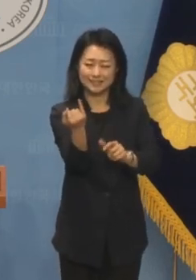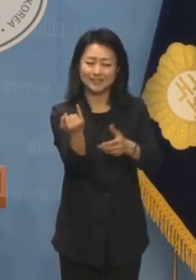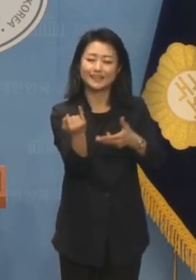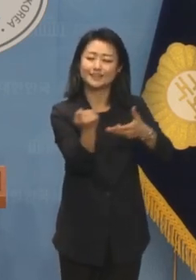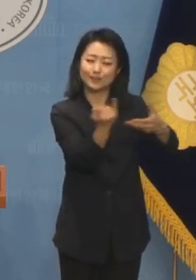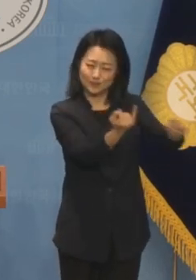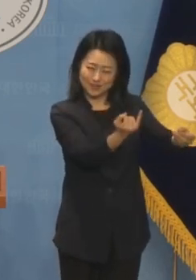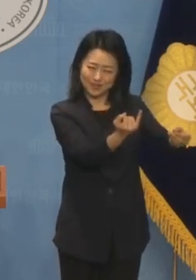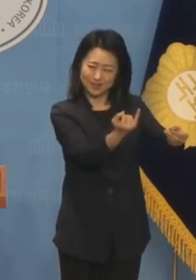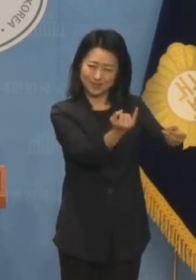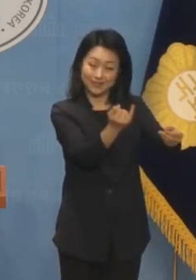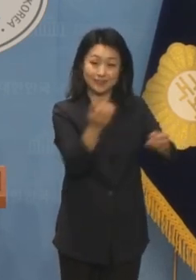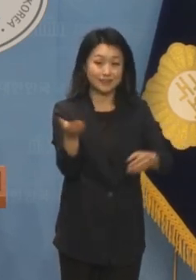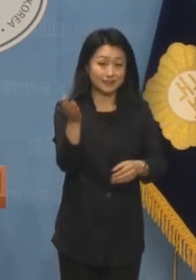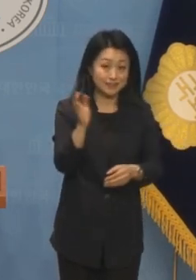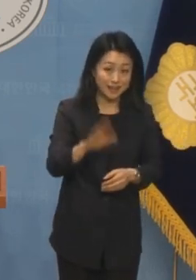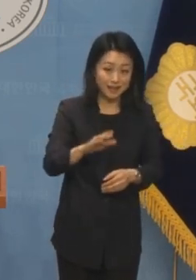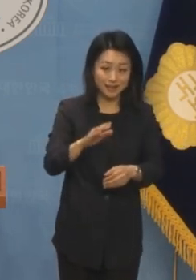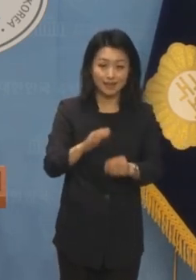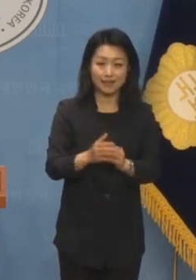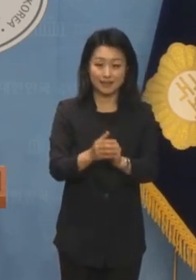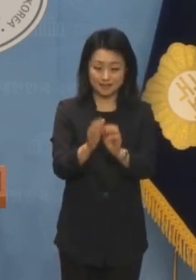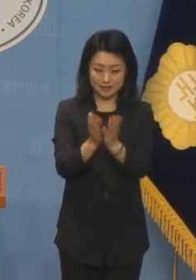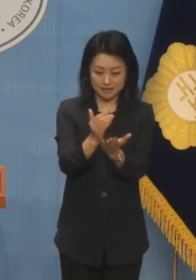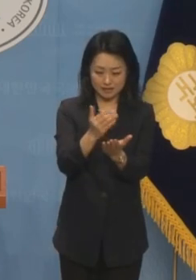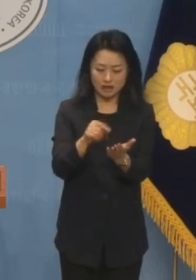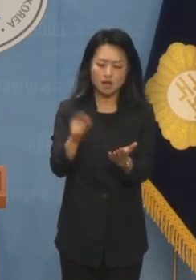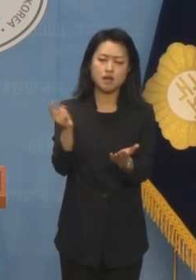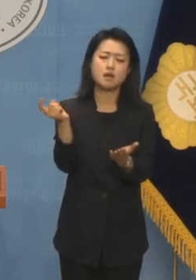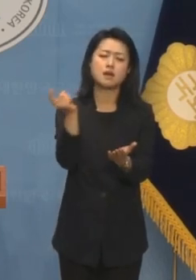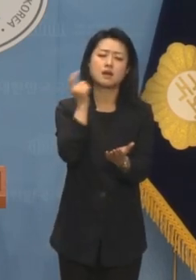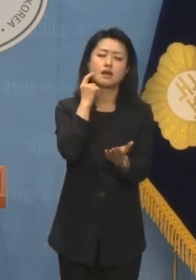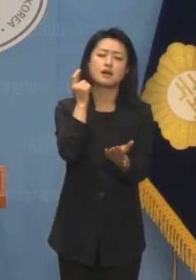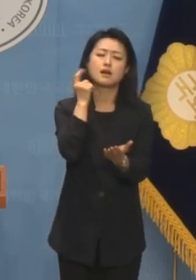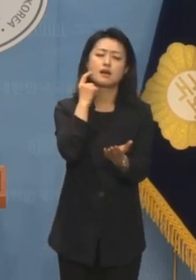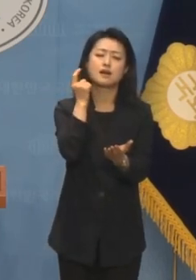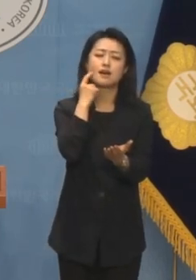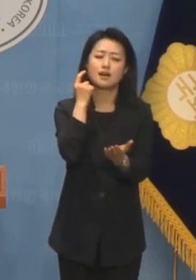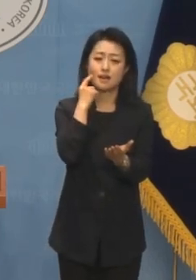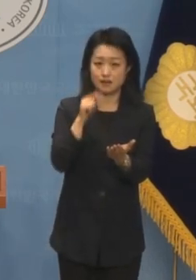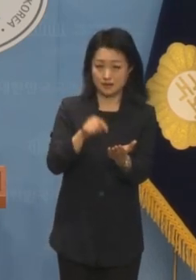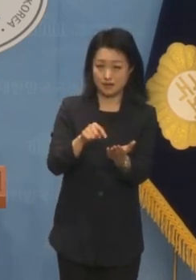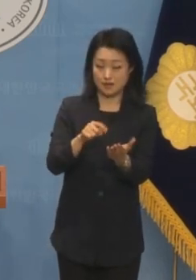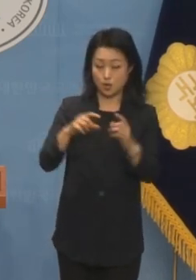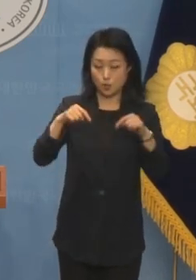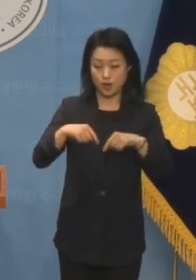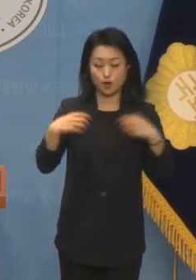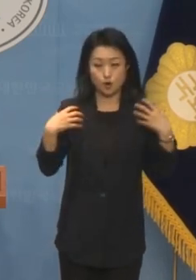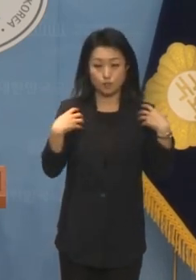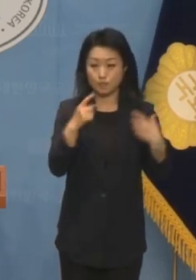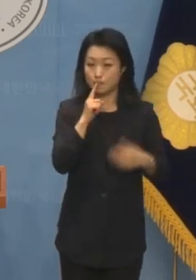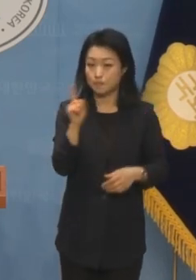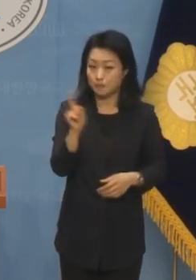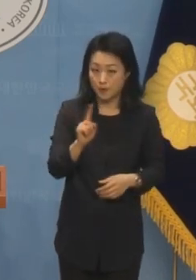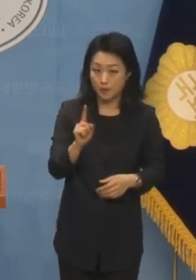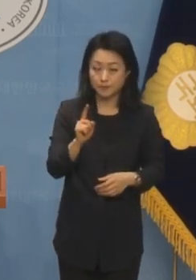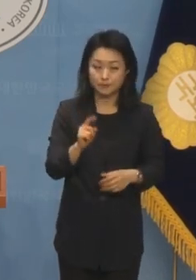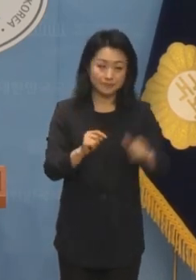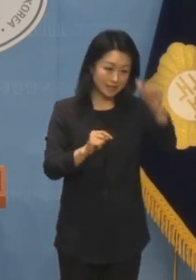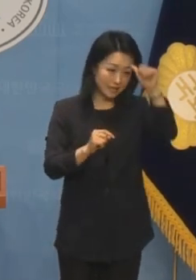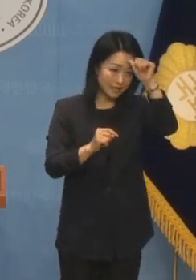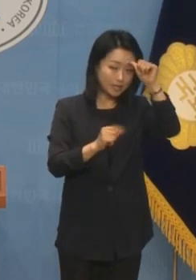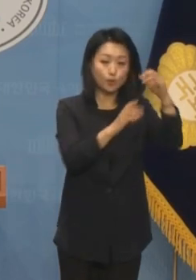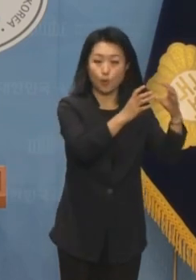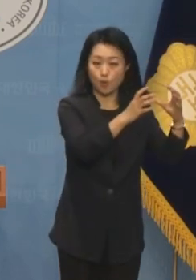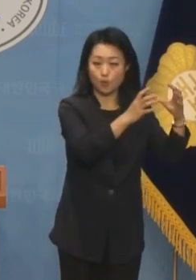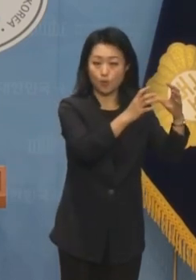왔다고 했으나 이는 새빨간 거짓말입니다. 외교부에 따르면 인도